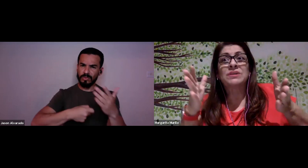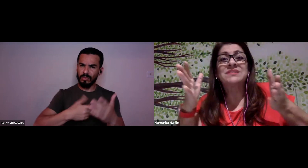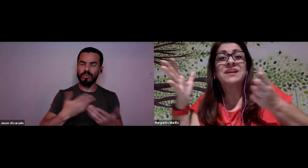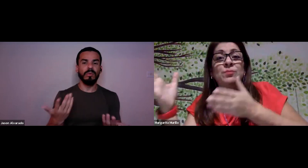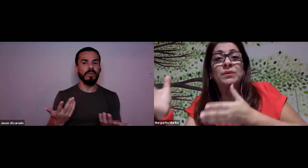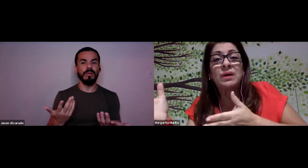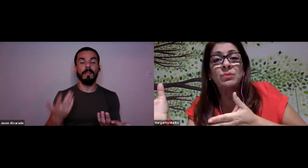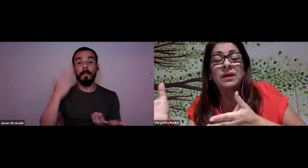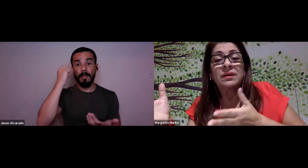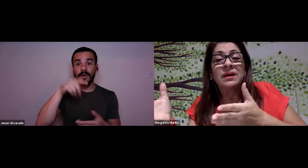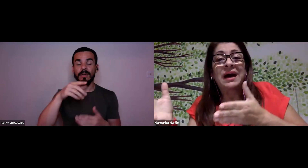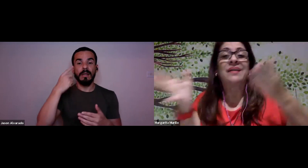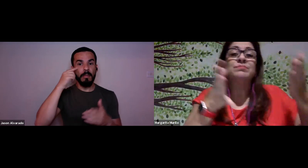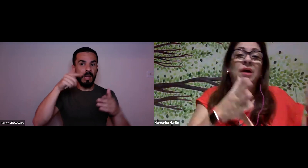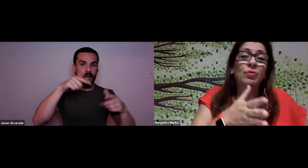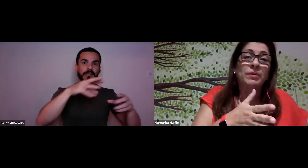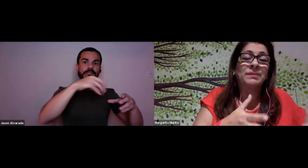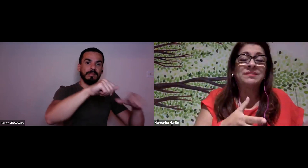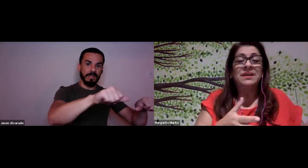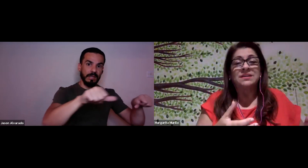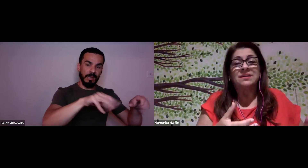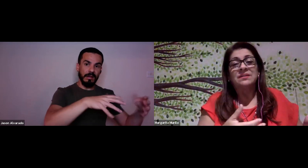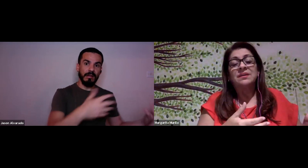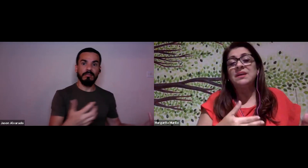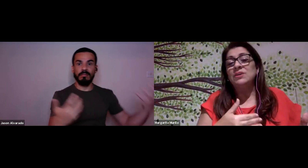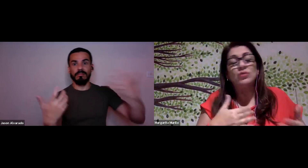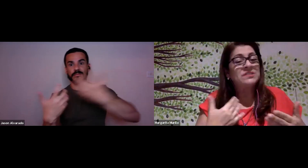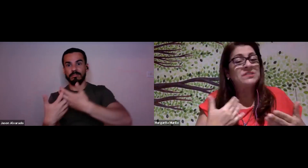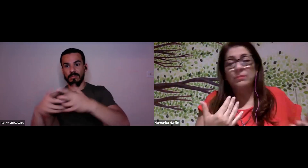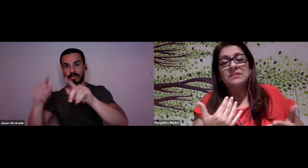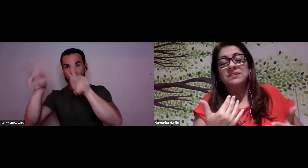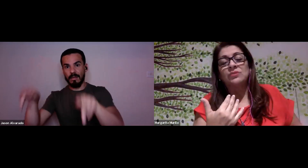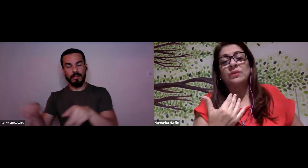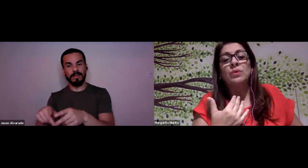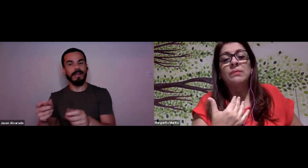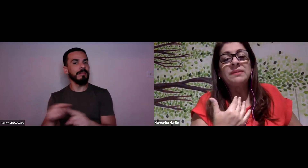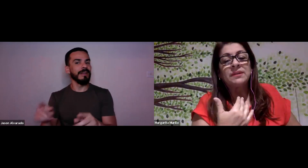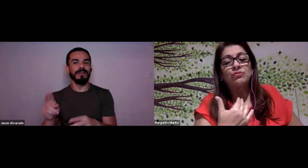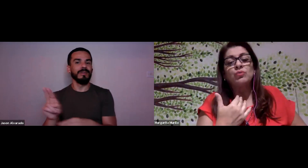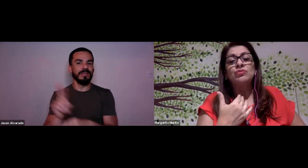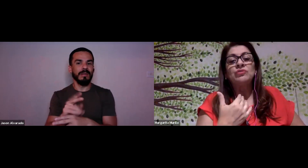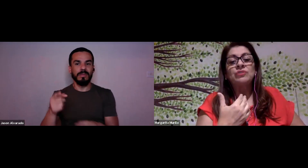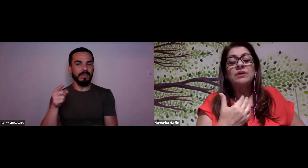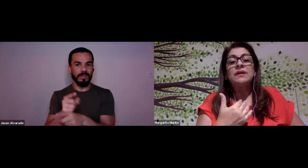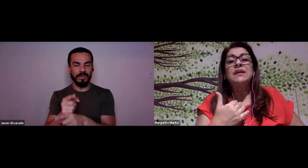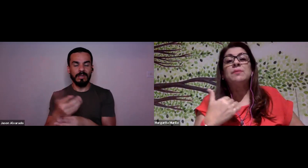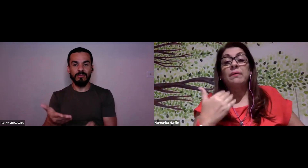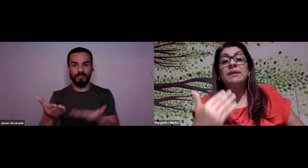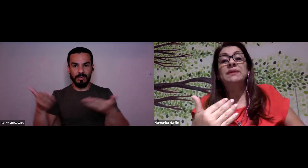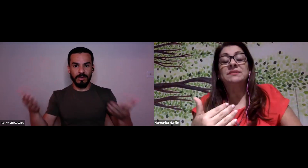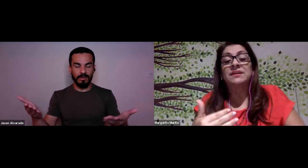porque está hecho para un aula adaptado para una pantalla y no estamos utilizando adecuadamente los recursos